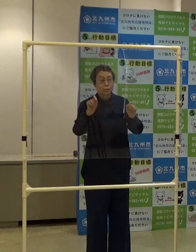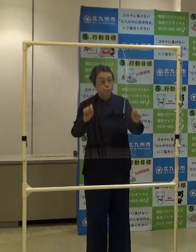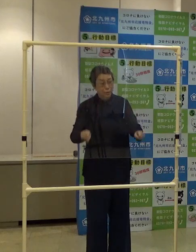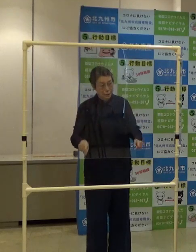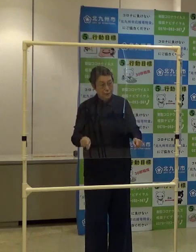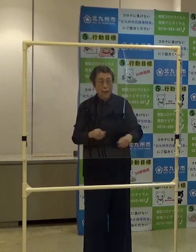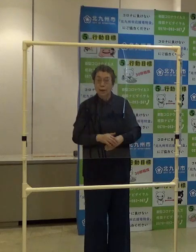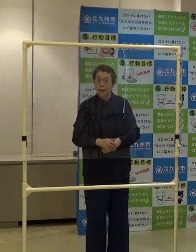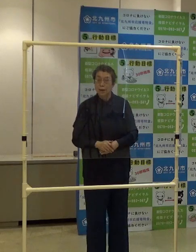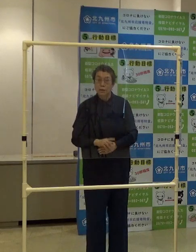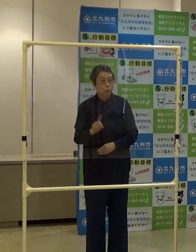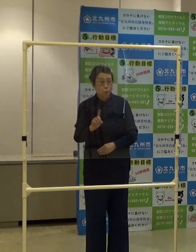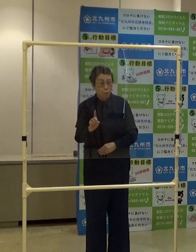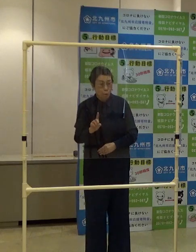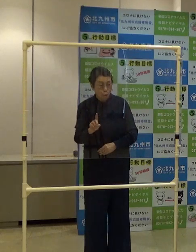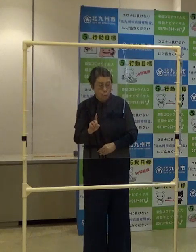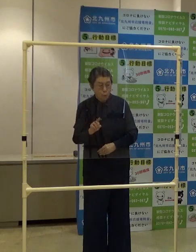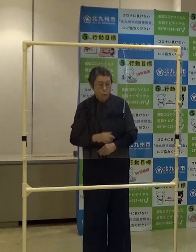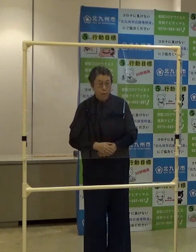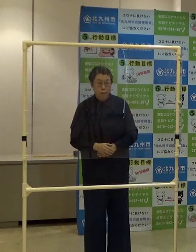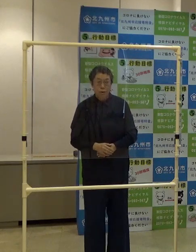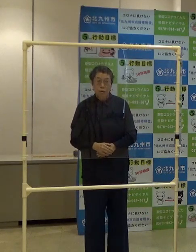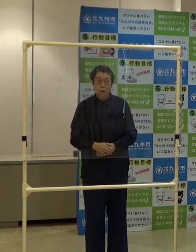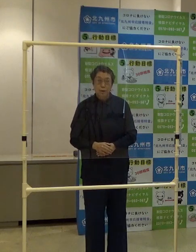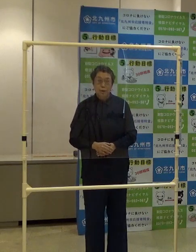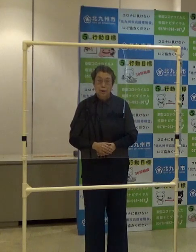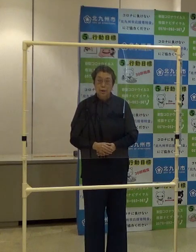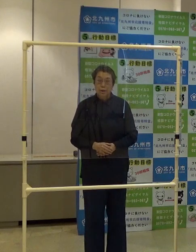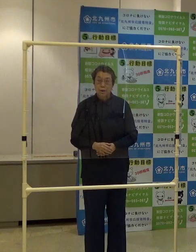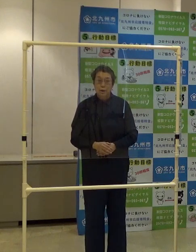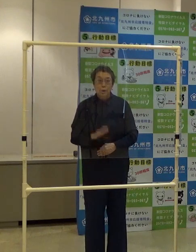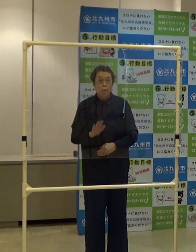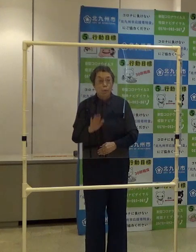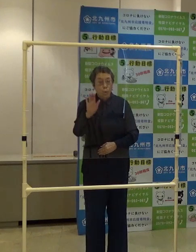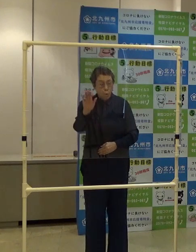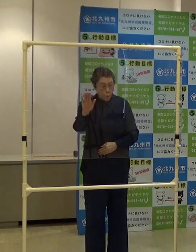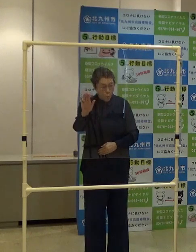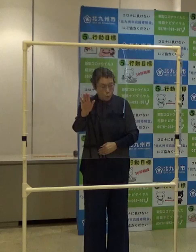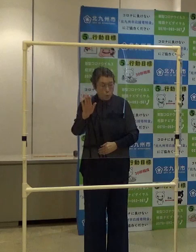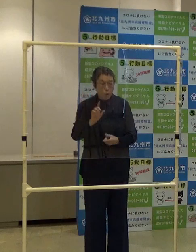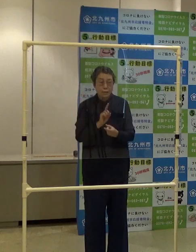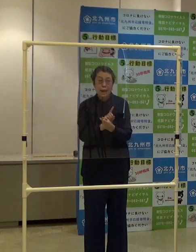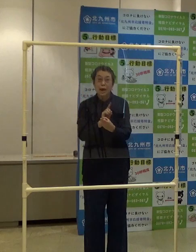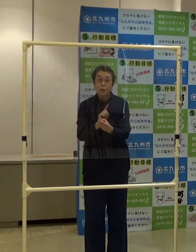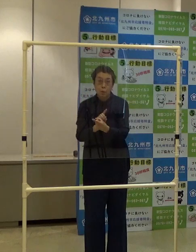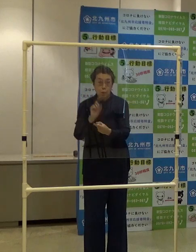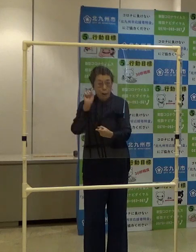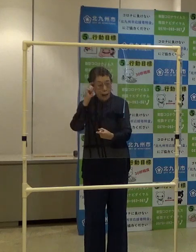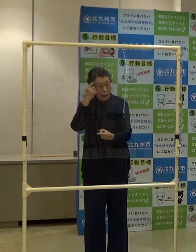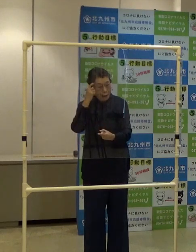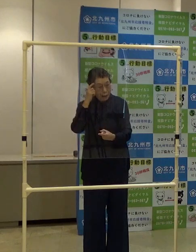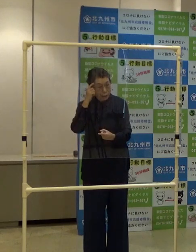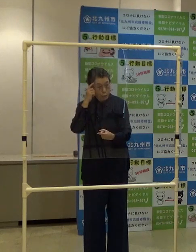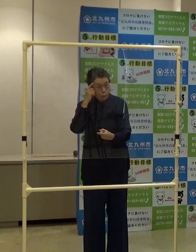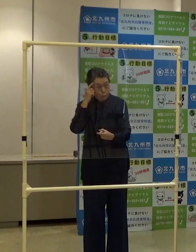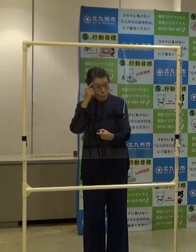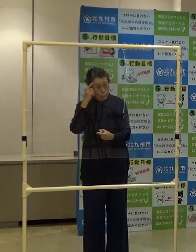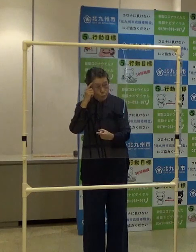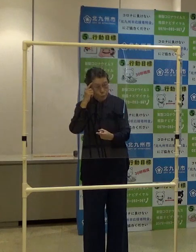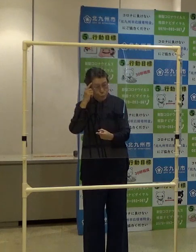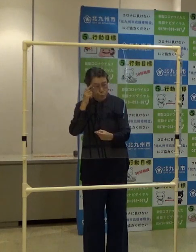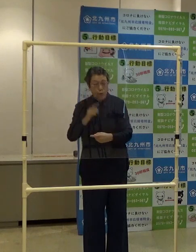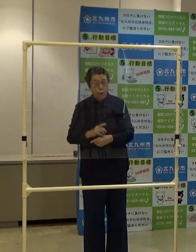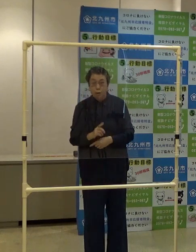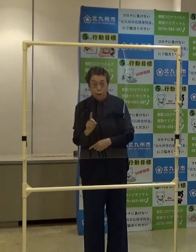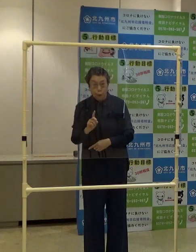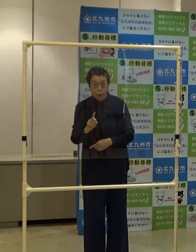ていないという状況で、今後そういった対応を考えられるというのは、市としてそういう予算